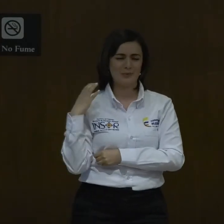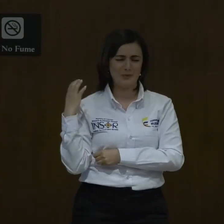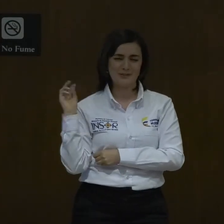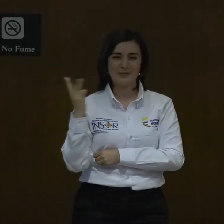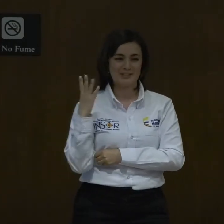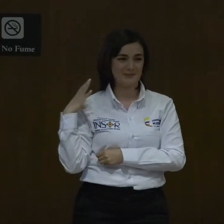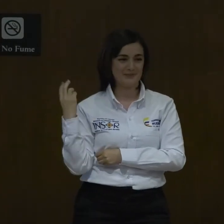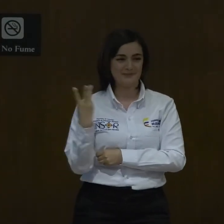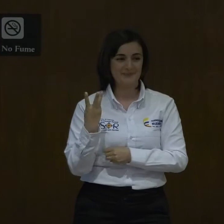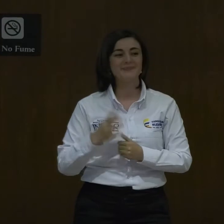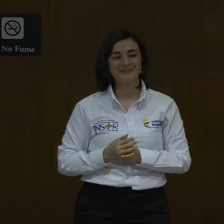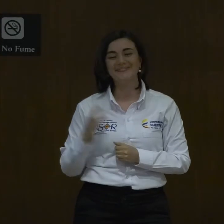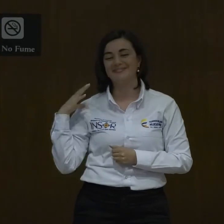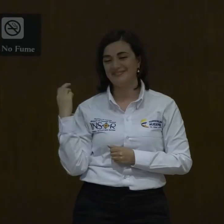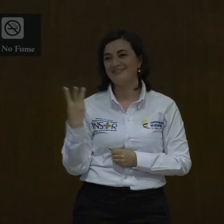Unidos.